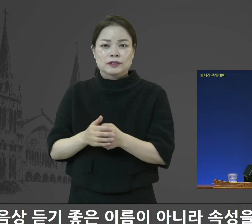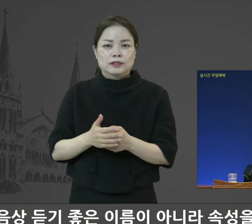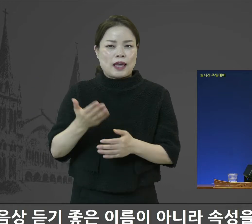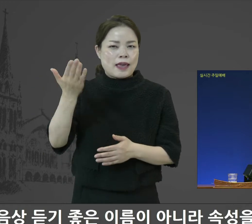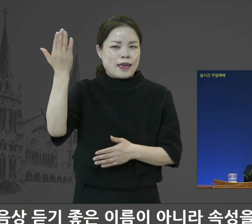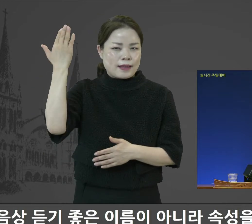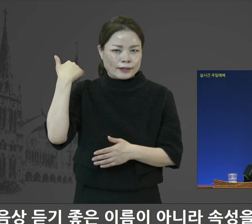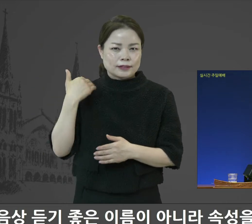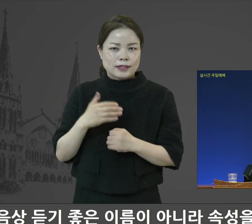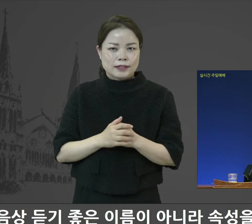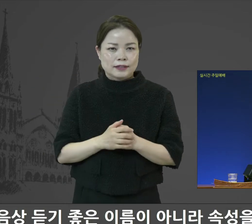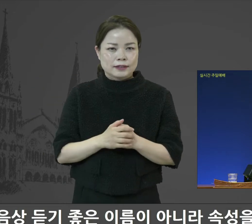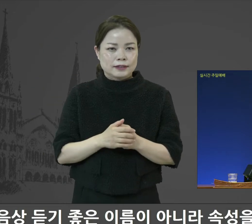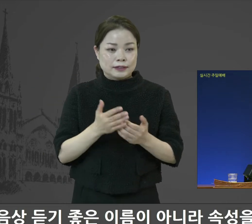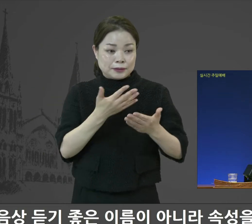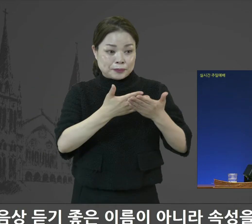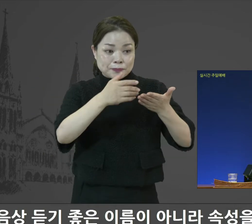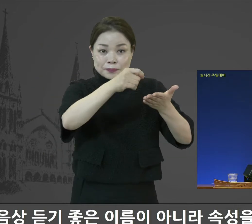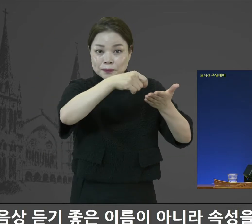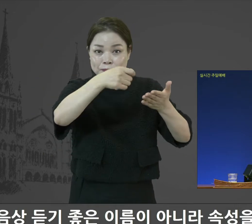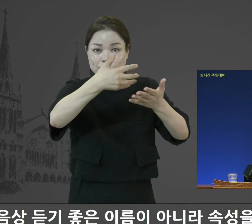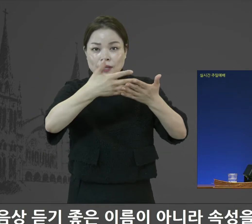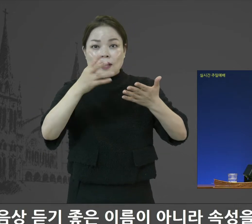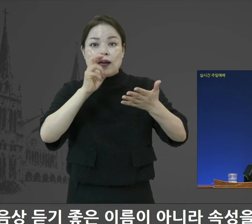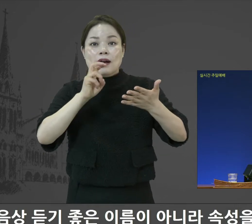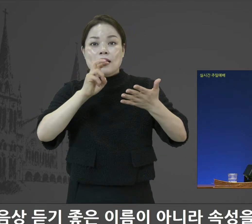오래전에 이제 작곡되었던 이